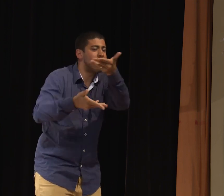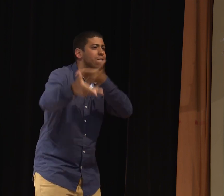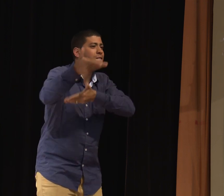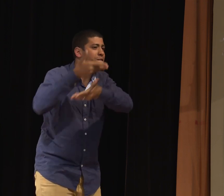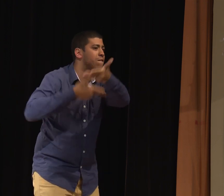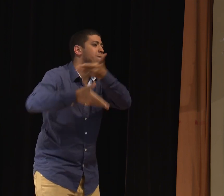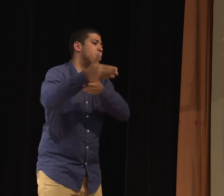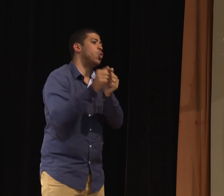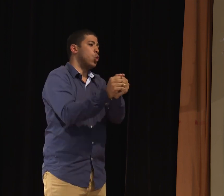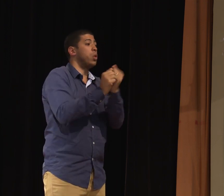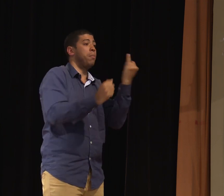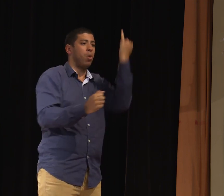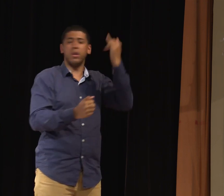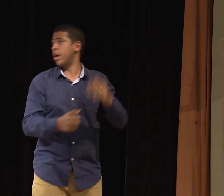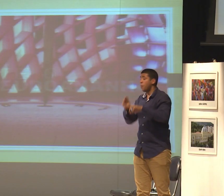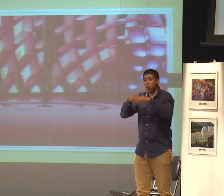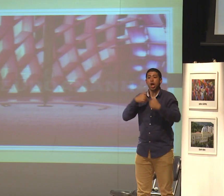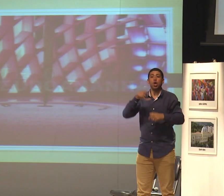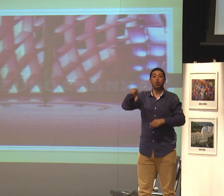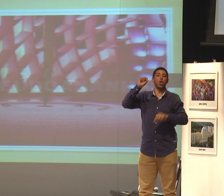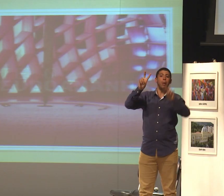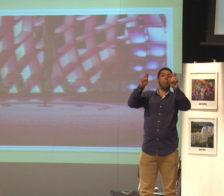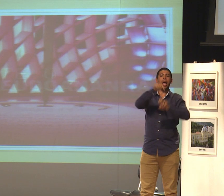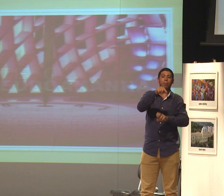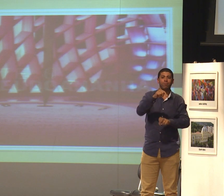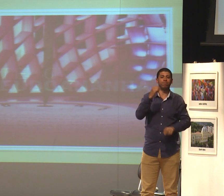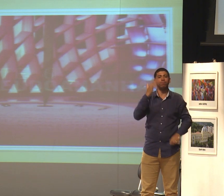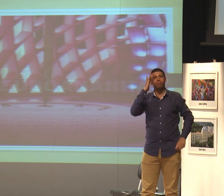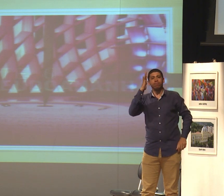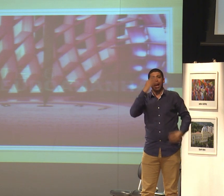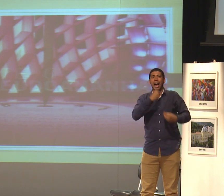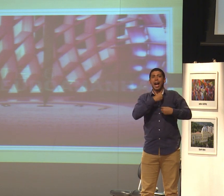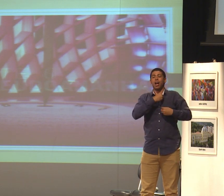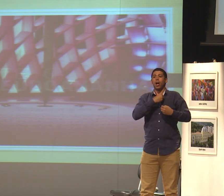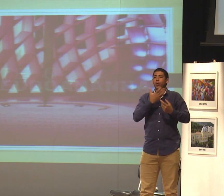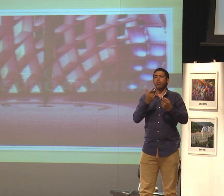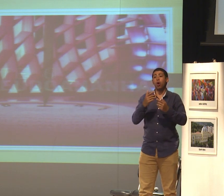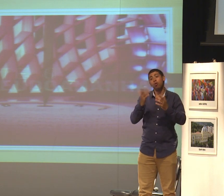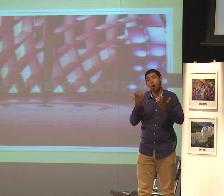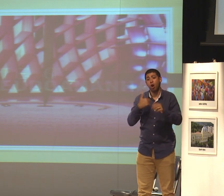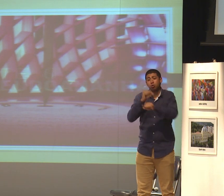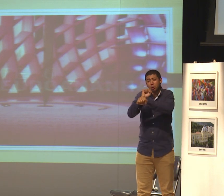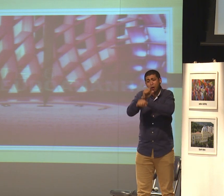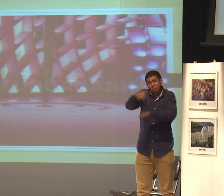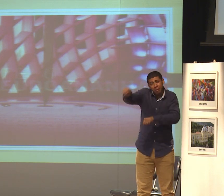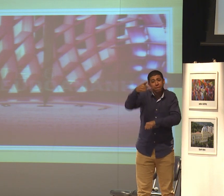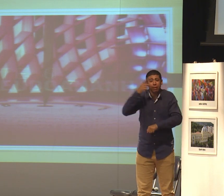eu desafio as pessoas também para poder ter essa troca, porque é muito importante. Por isso eu escolhi esse tempo do pensamento, porque